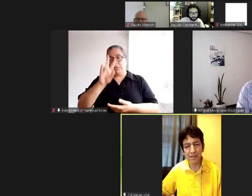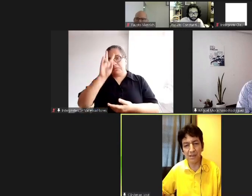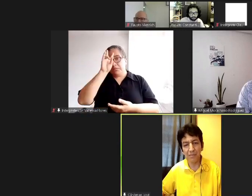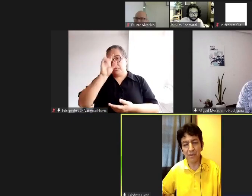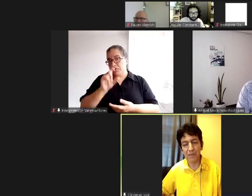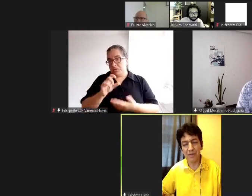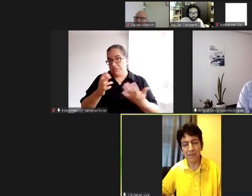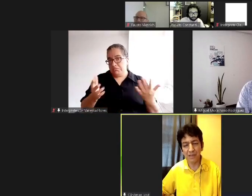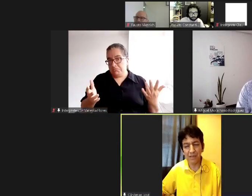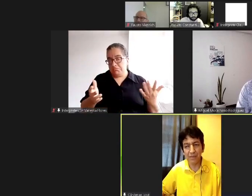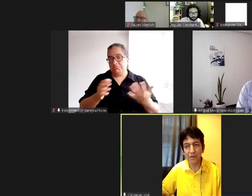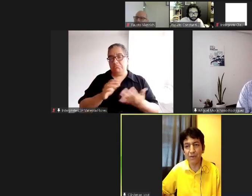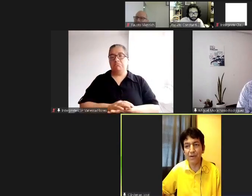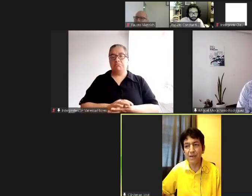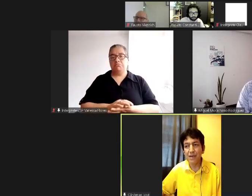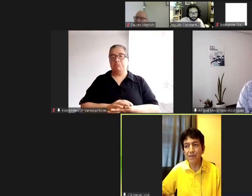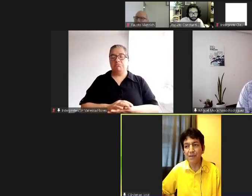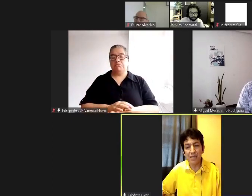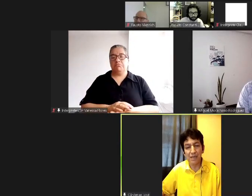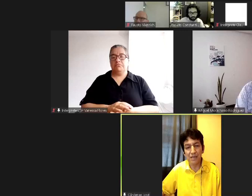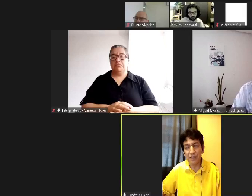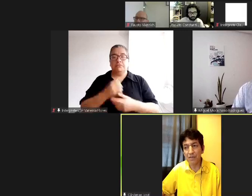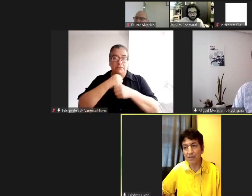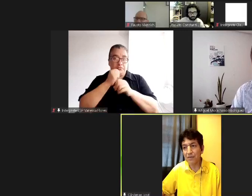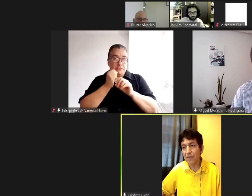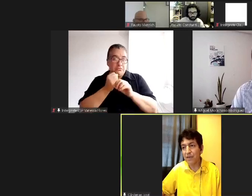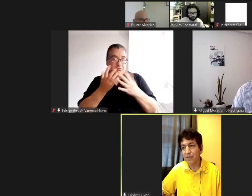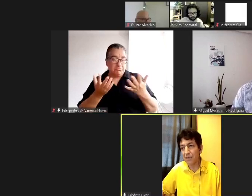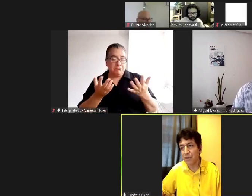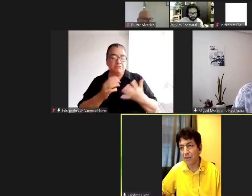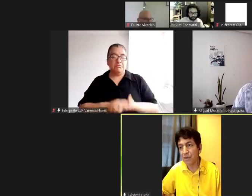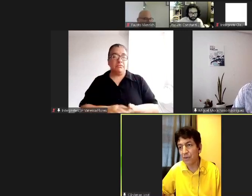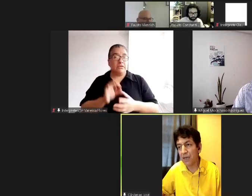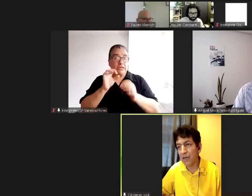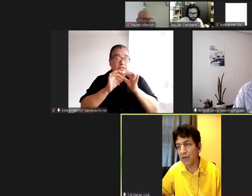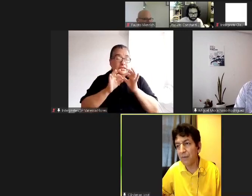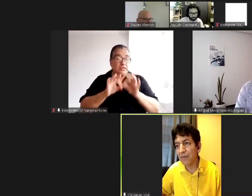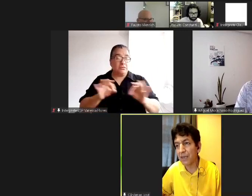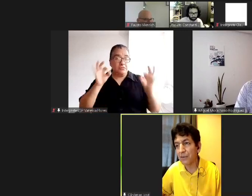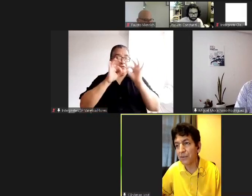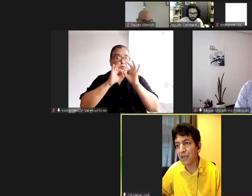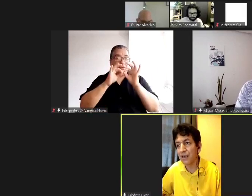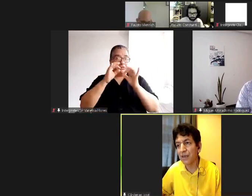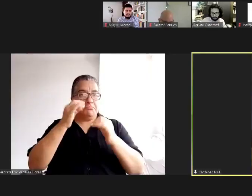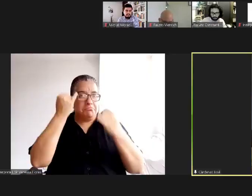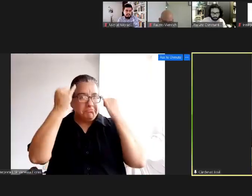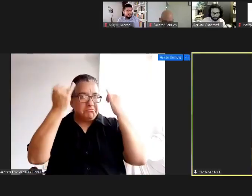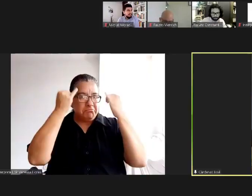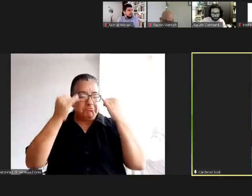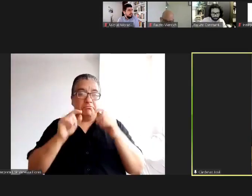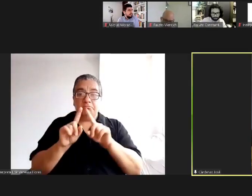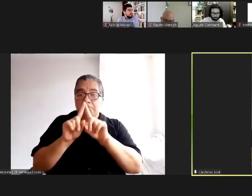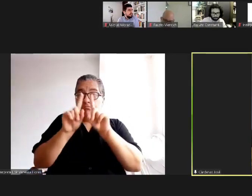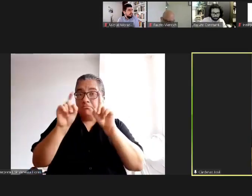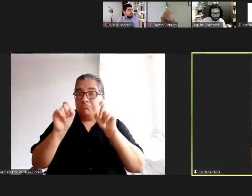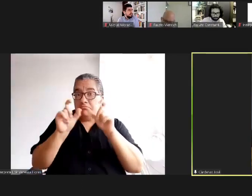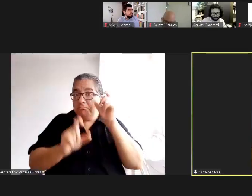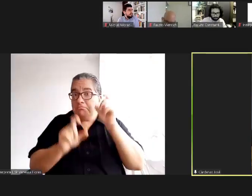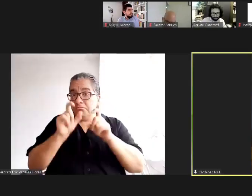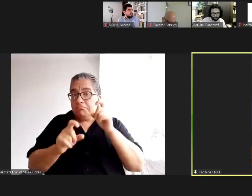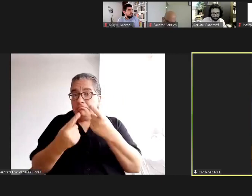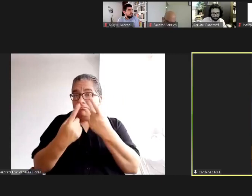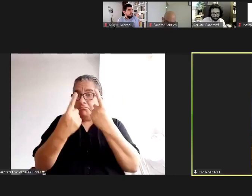bastante importante ese tipo de iniciativas. Estamos con algunas preguntas del público. Nos